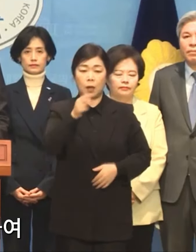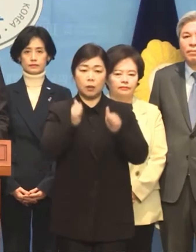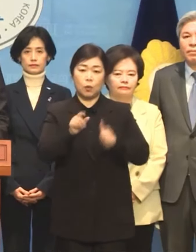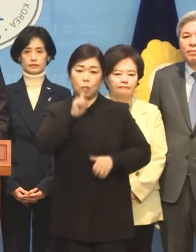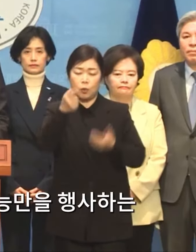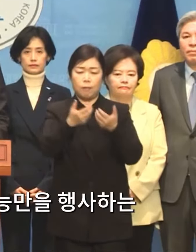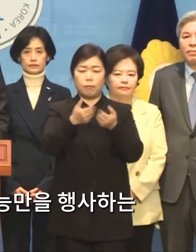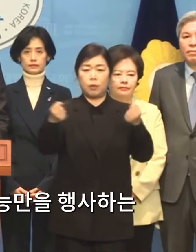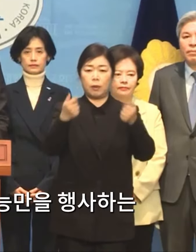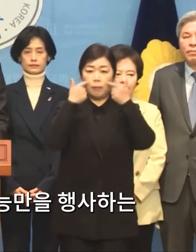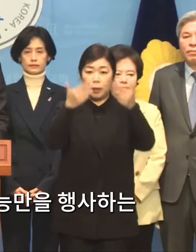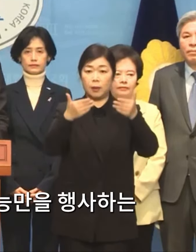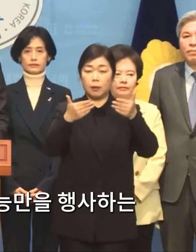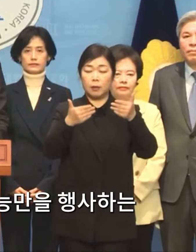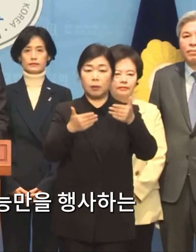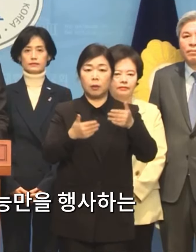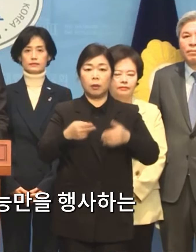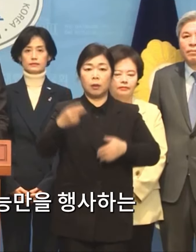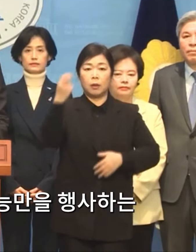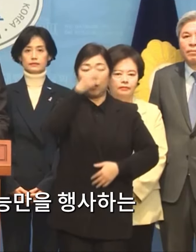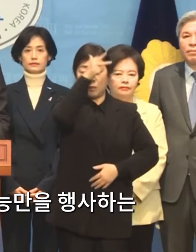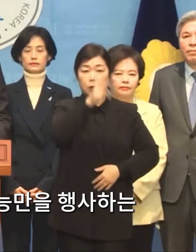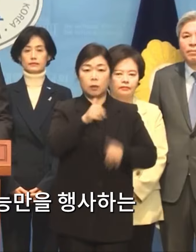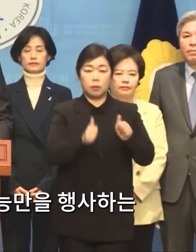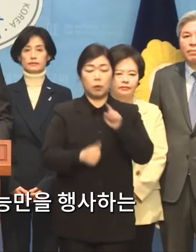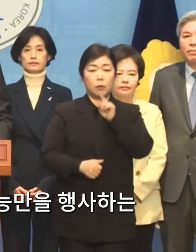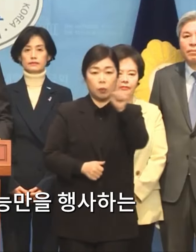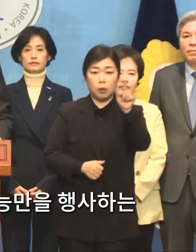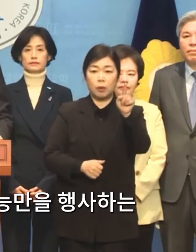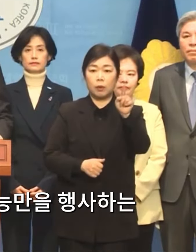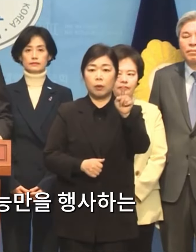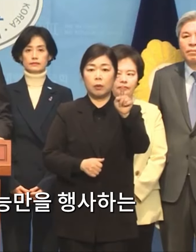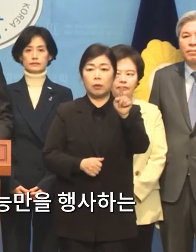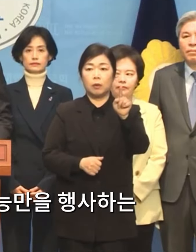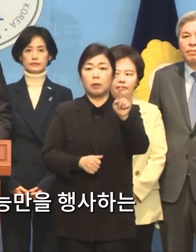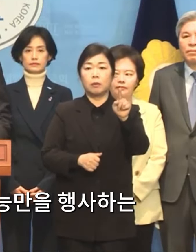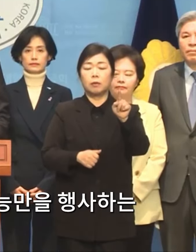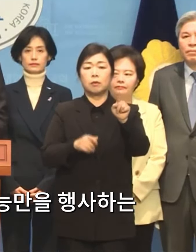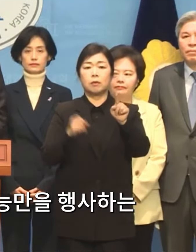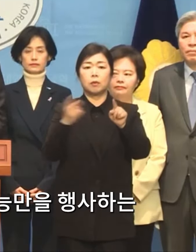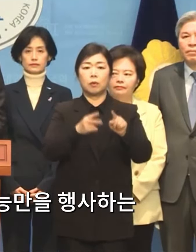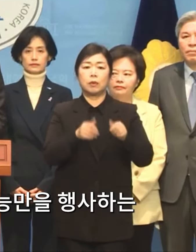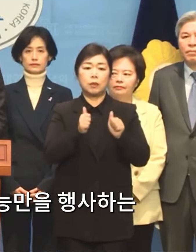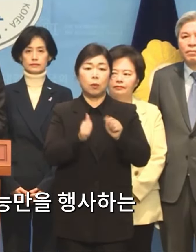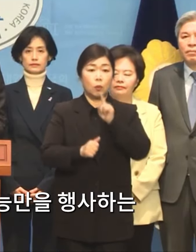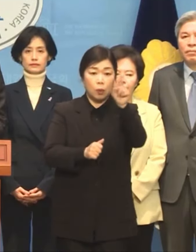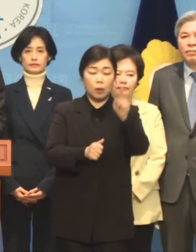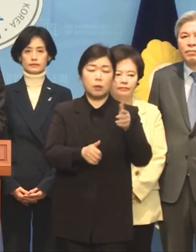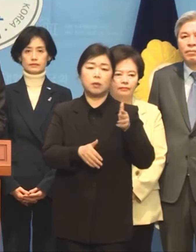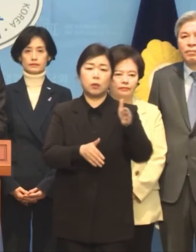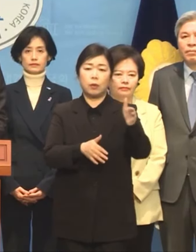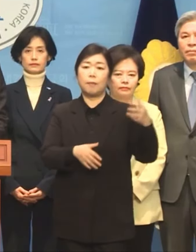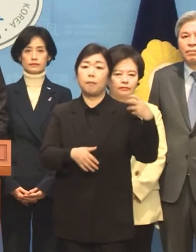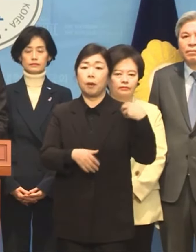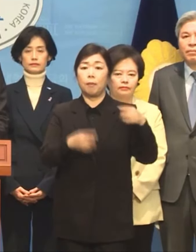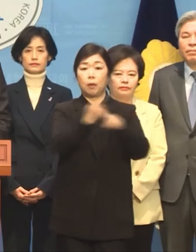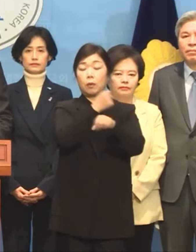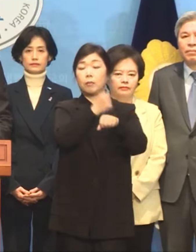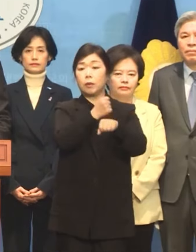완성하여 검찰을 공소제기 및 유지 기능만으로만을 행사하는 기소청탁